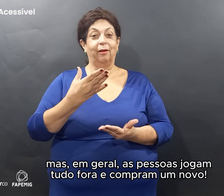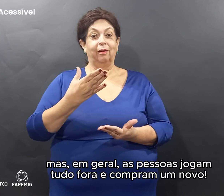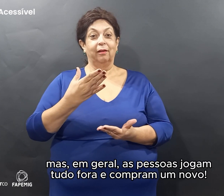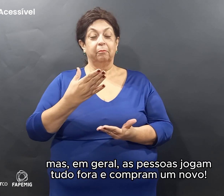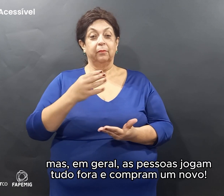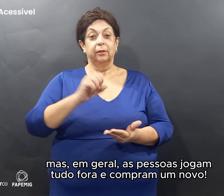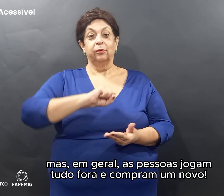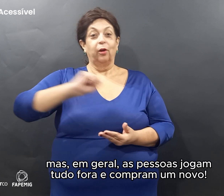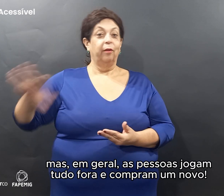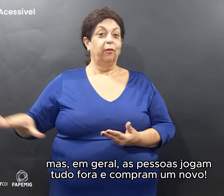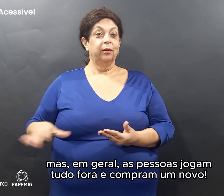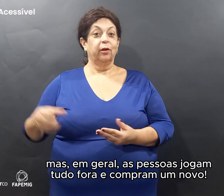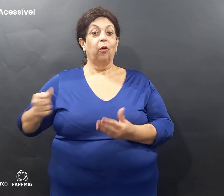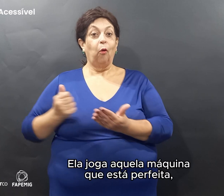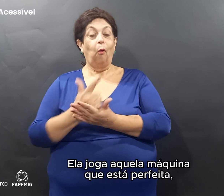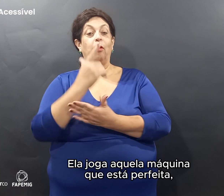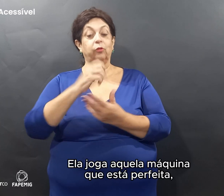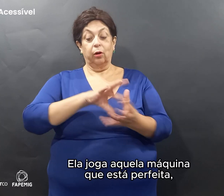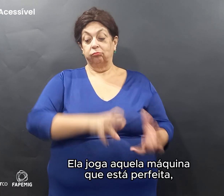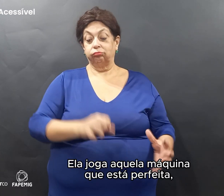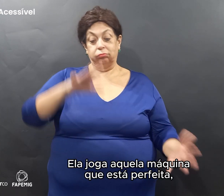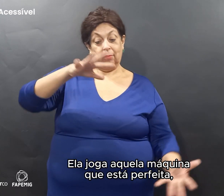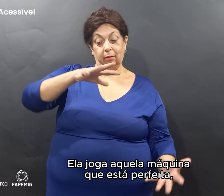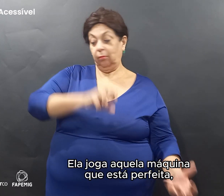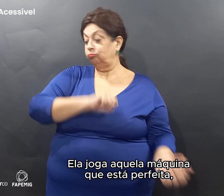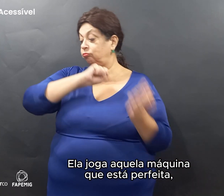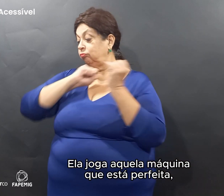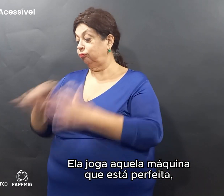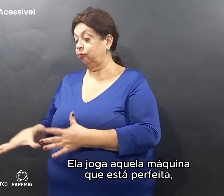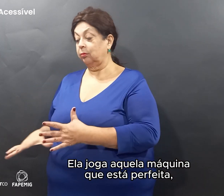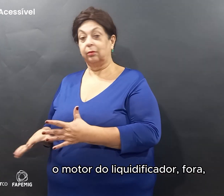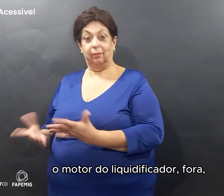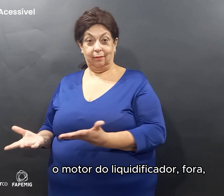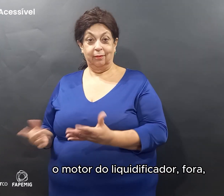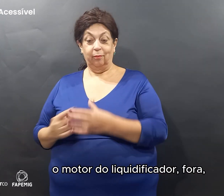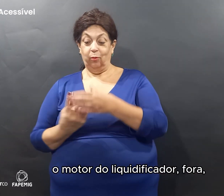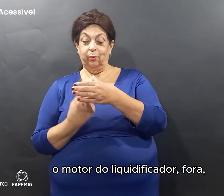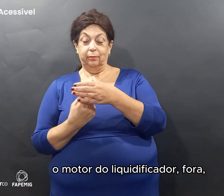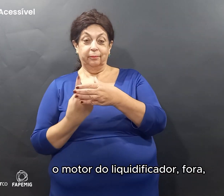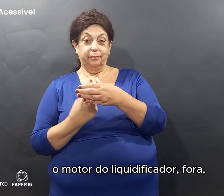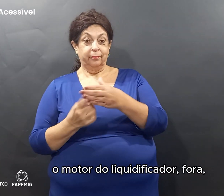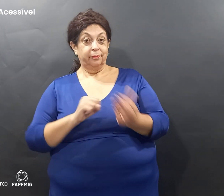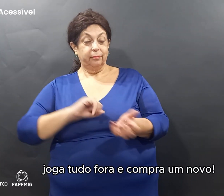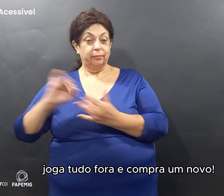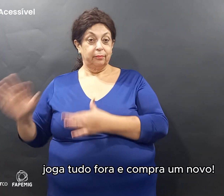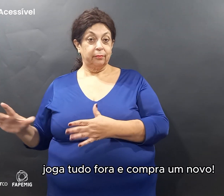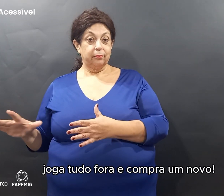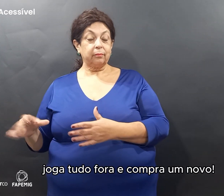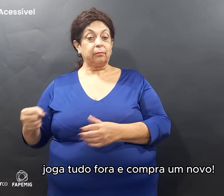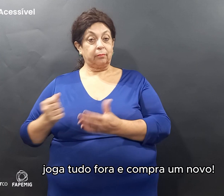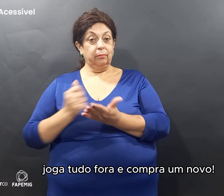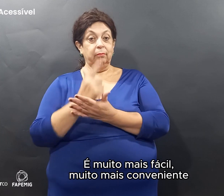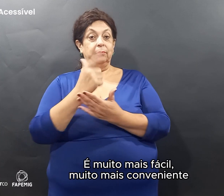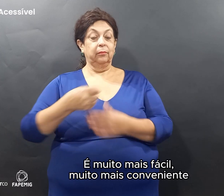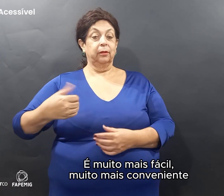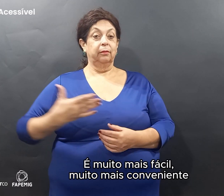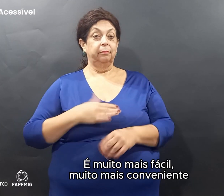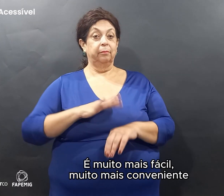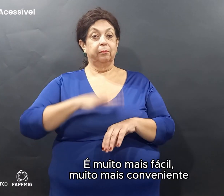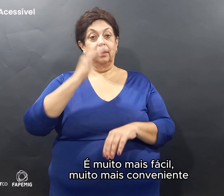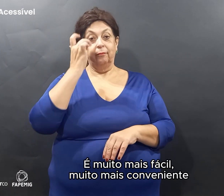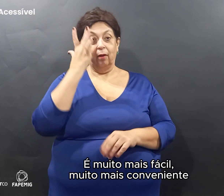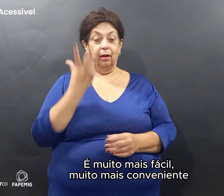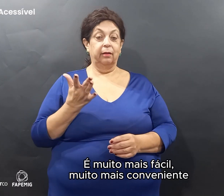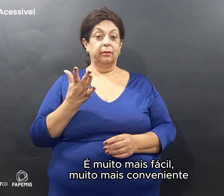geral, as pessoas jogam tudo fora e compram um novo. Ela joga aquela máquina que está perfeita ali, né? O motor do liquidificador fora, joga tudo fora e compra um novo. É muito mais